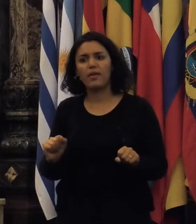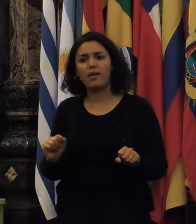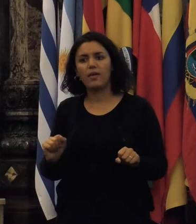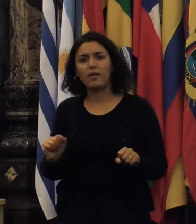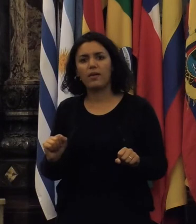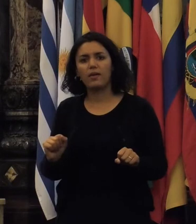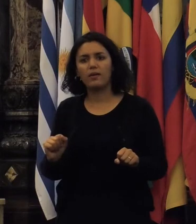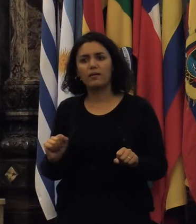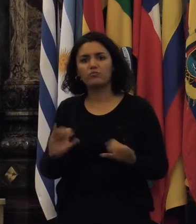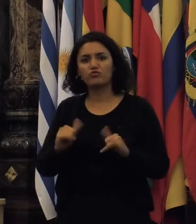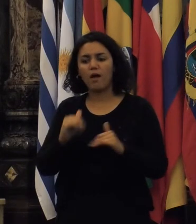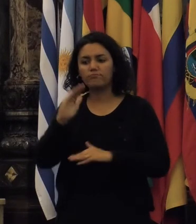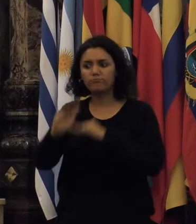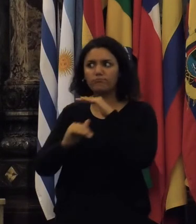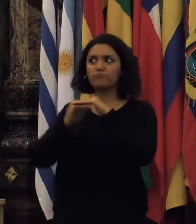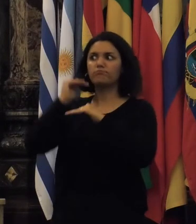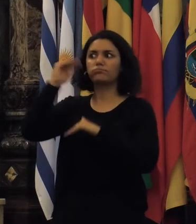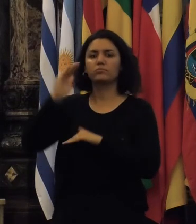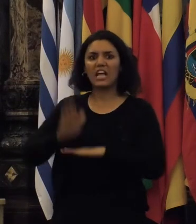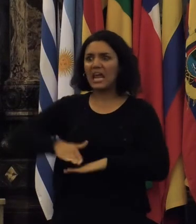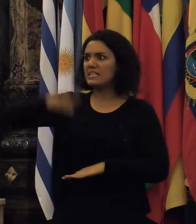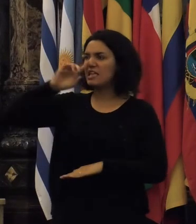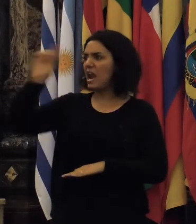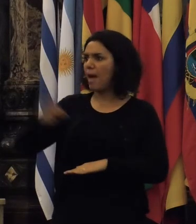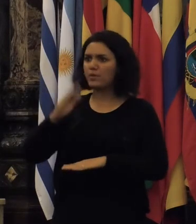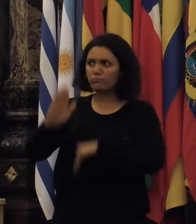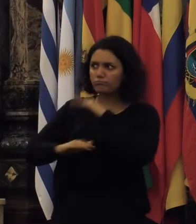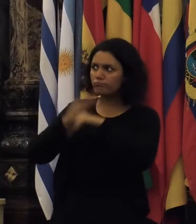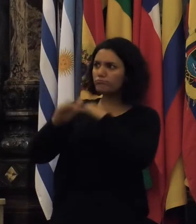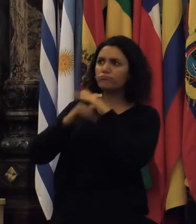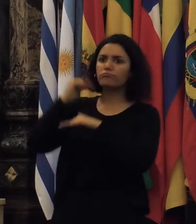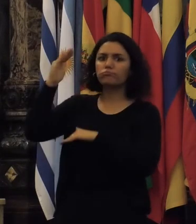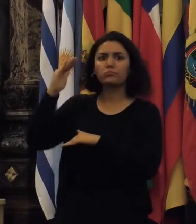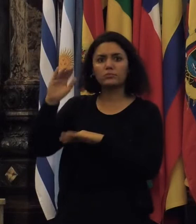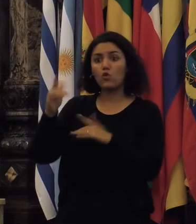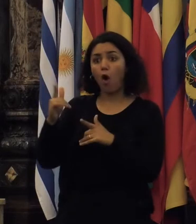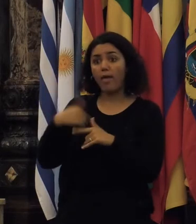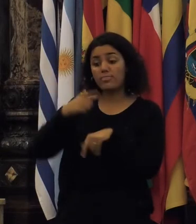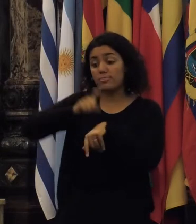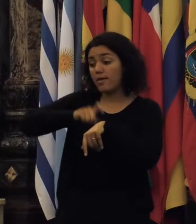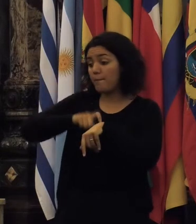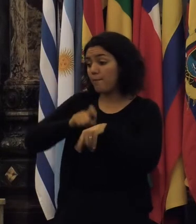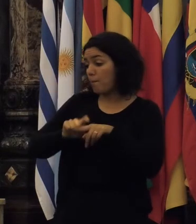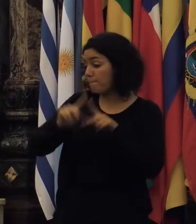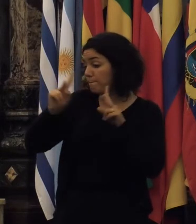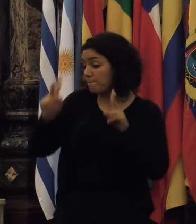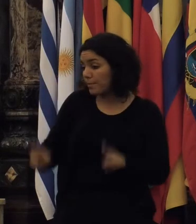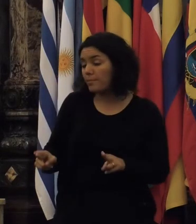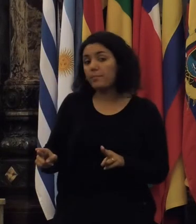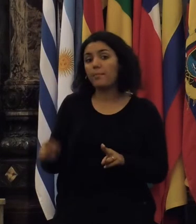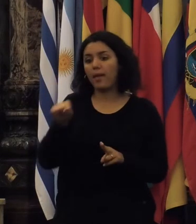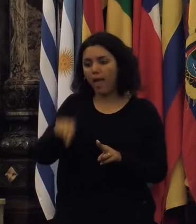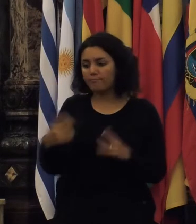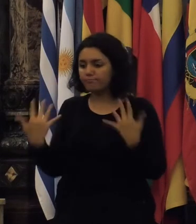hacerse grande? Ya no digo sujeto. Hacerse grande si no pasa por un periodo en el cual el interjuego